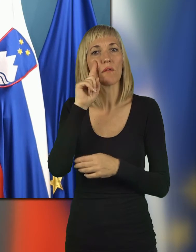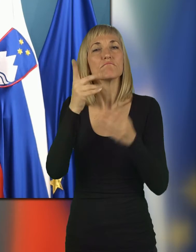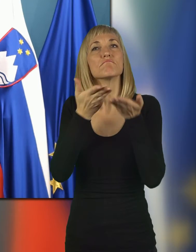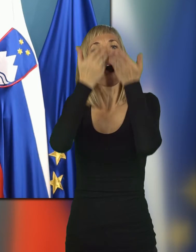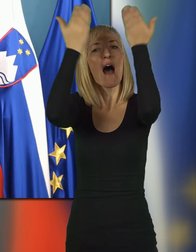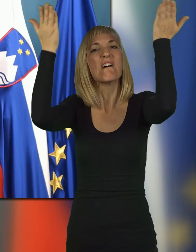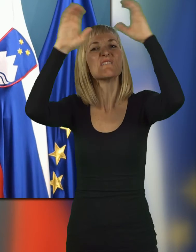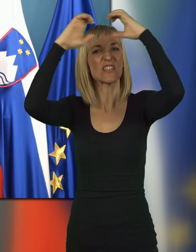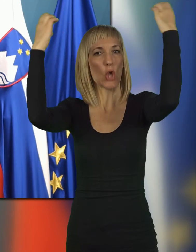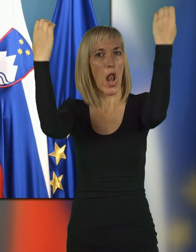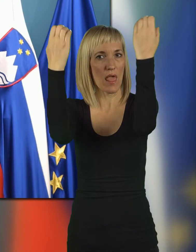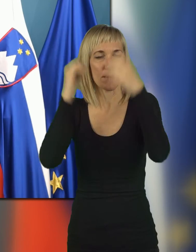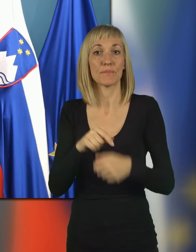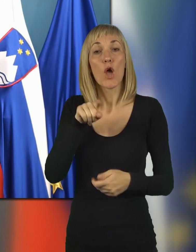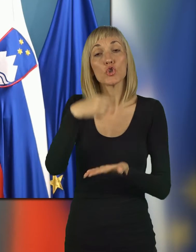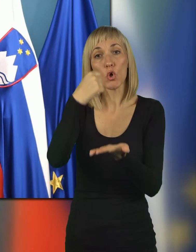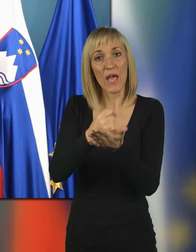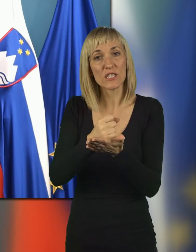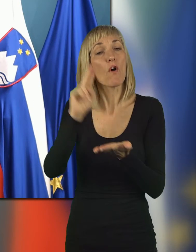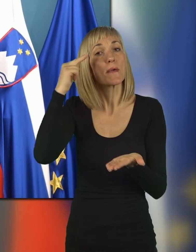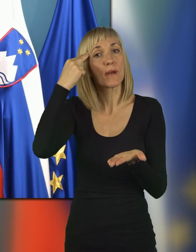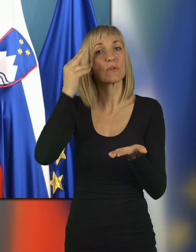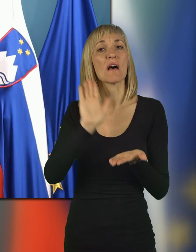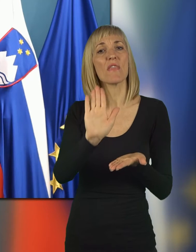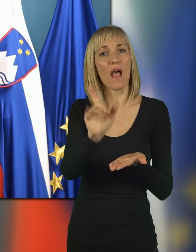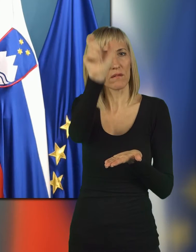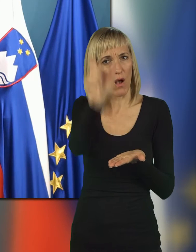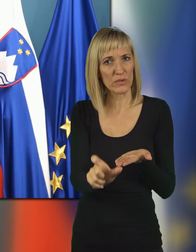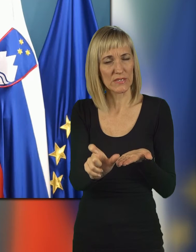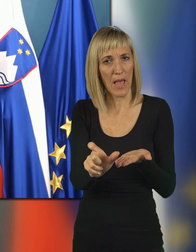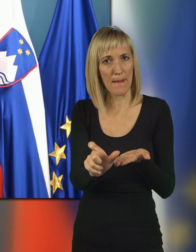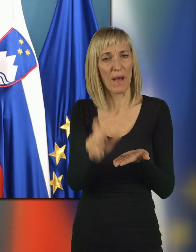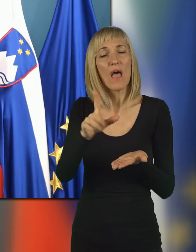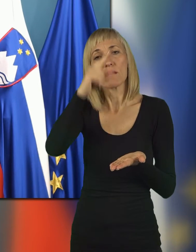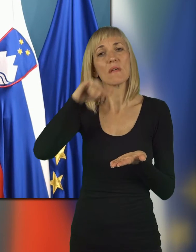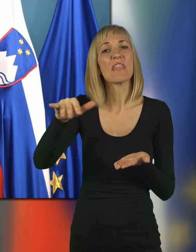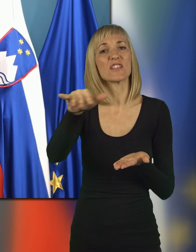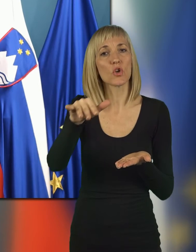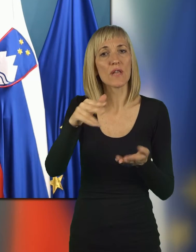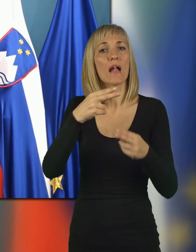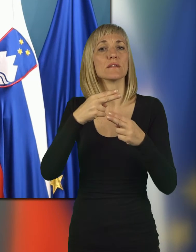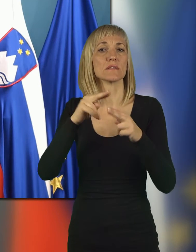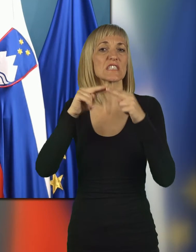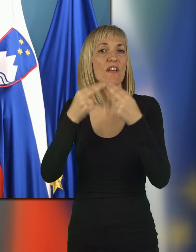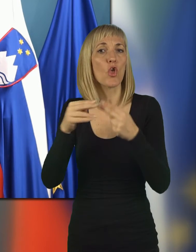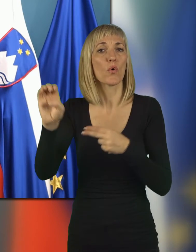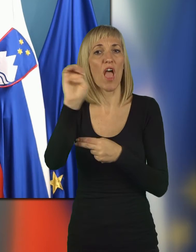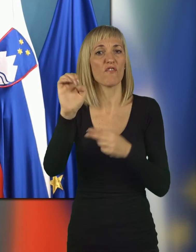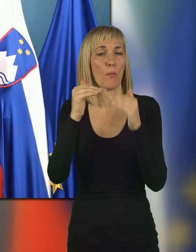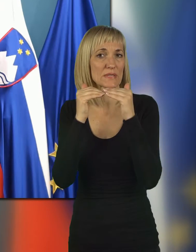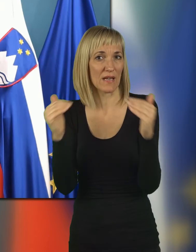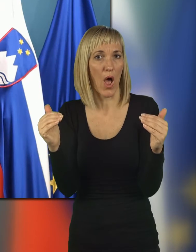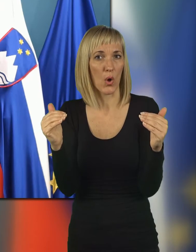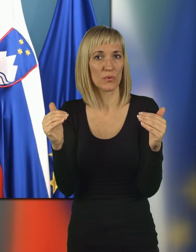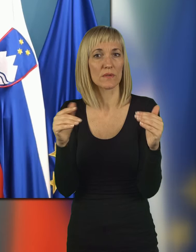vesolja. To dejstvo in prepoznavanje njega tako na nacionalni, evropski in svetovni ravni